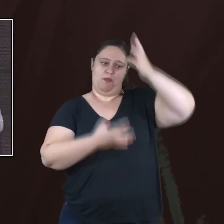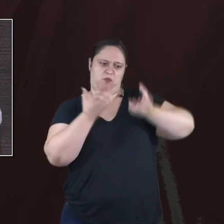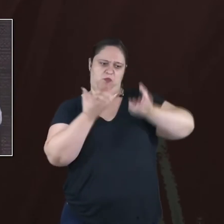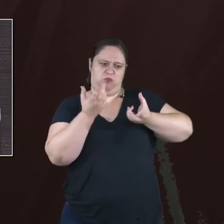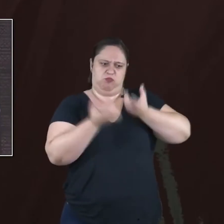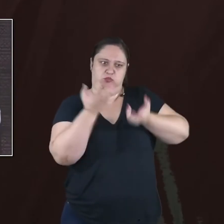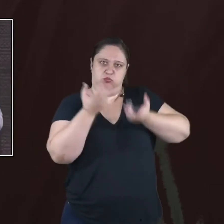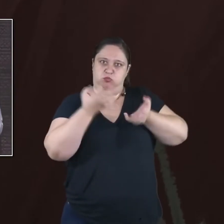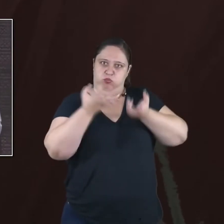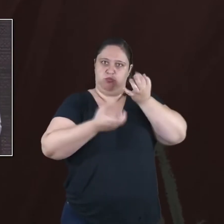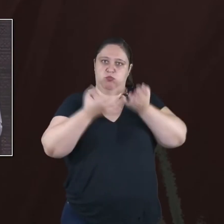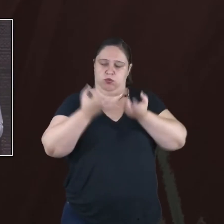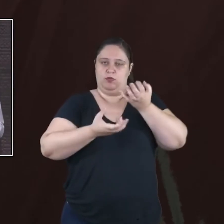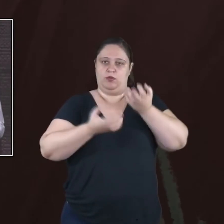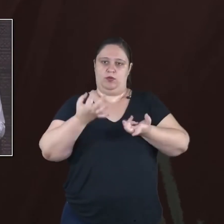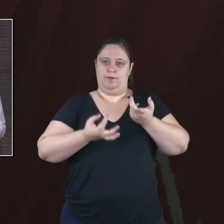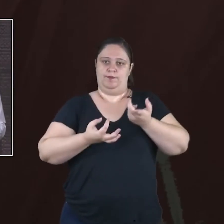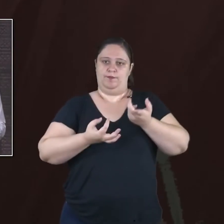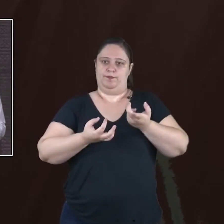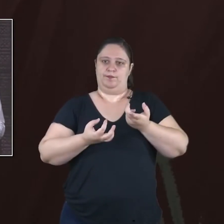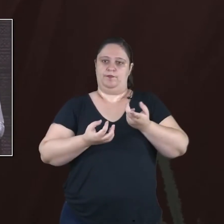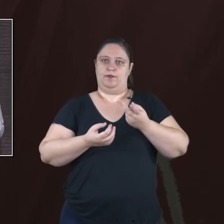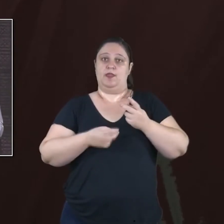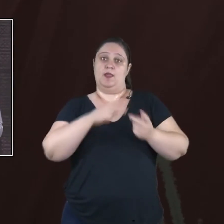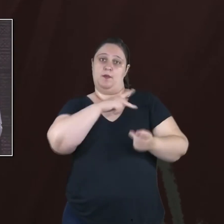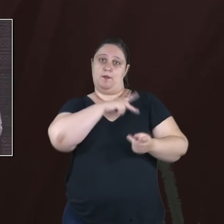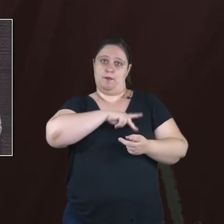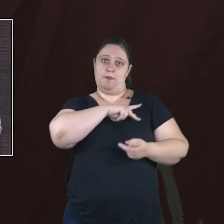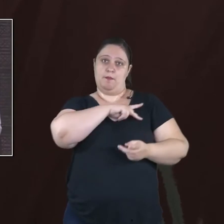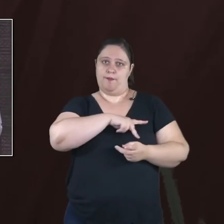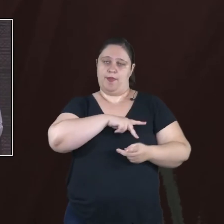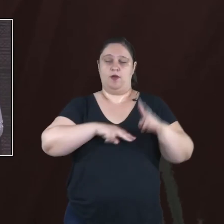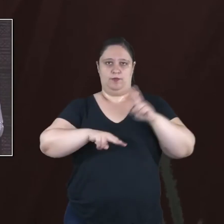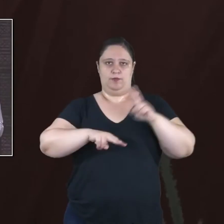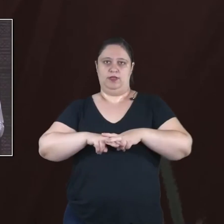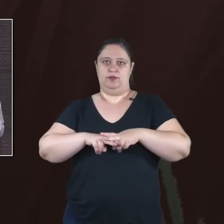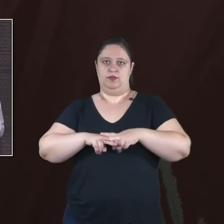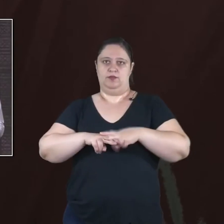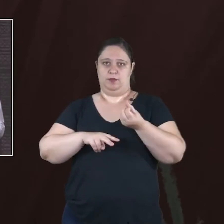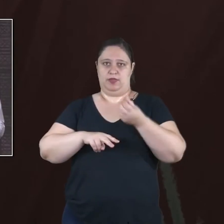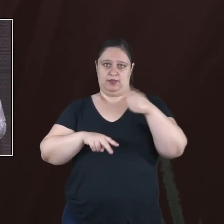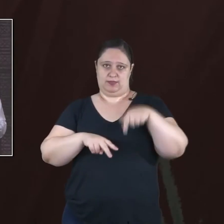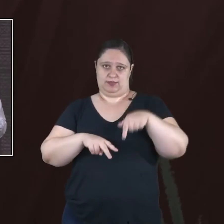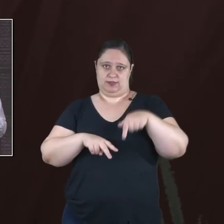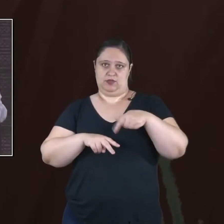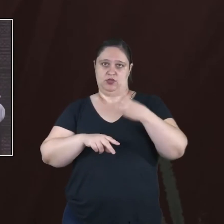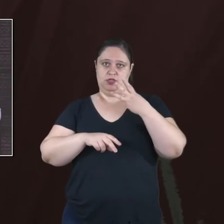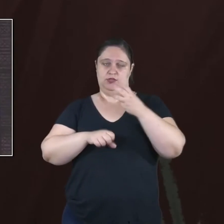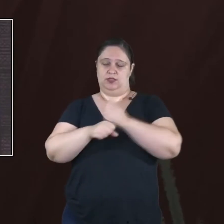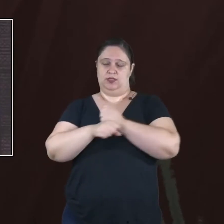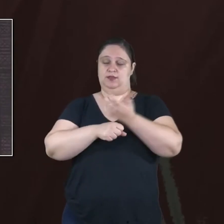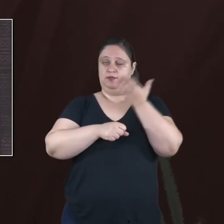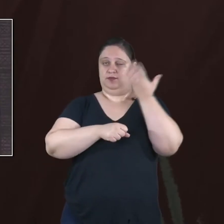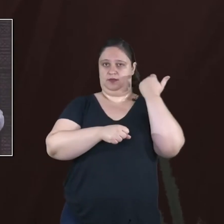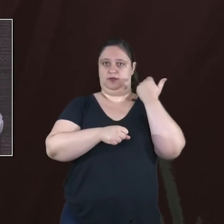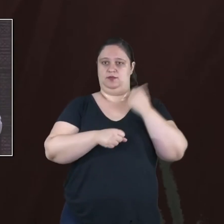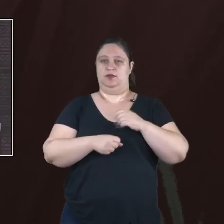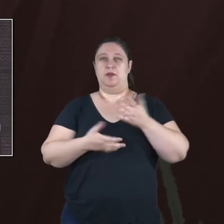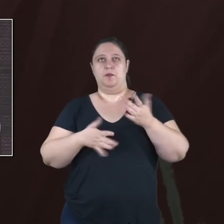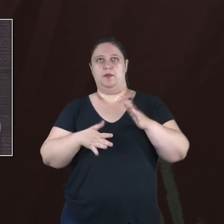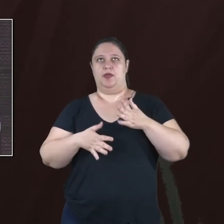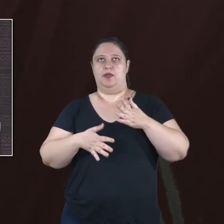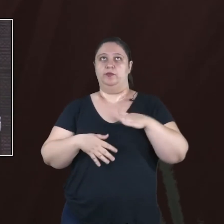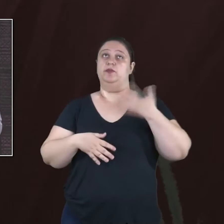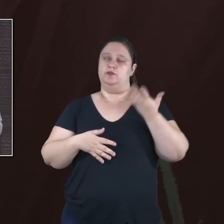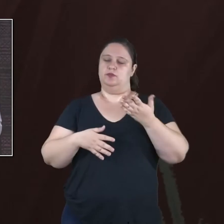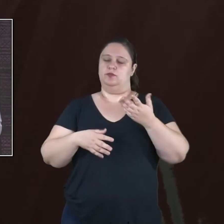em 64. Paulo foi preso em 67, então 3 anos antes. Foi mais ou menos o ano em que Paulo foi solto do primeiro